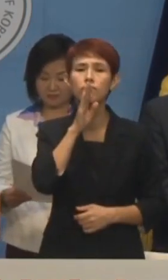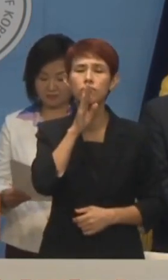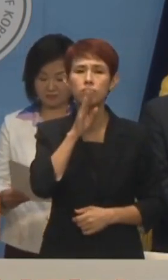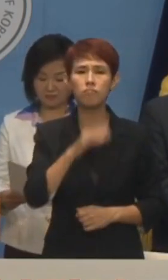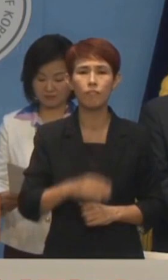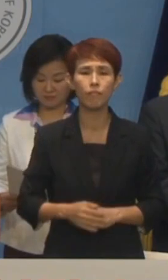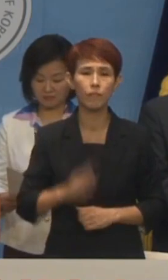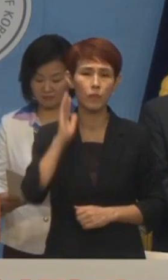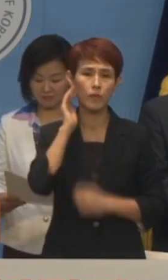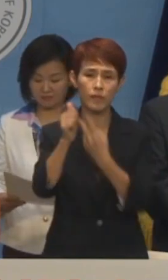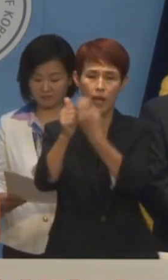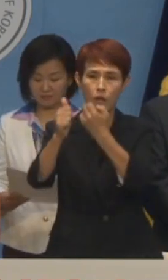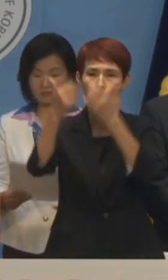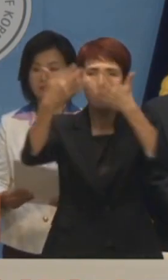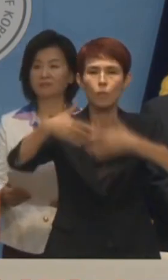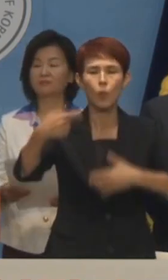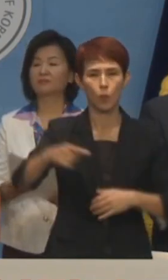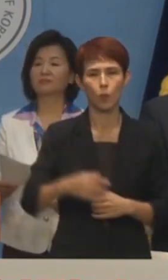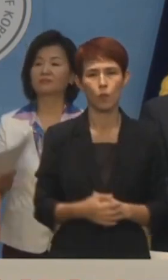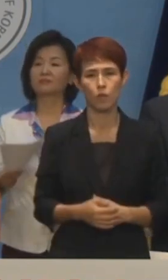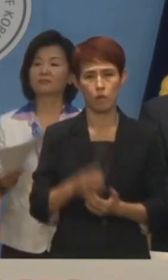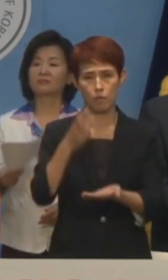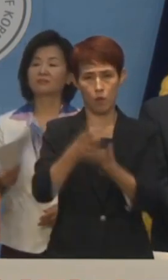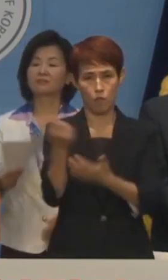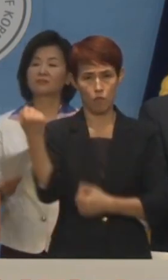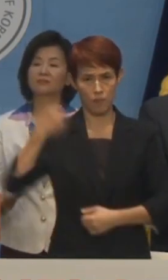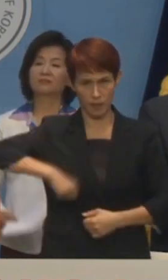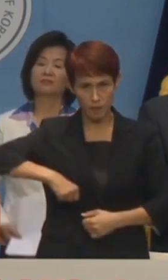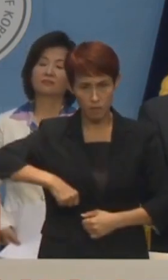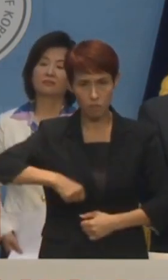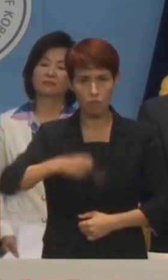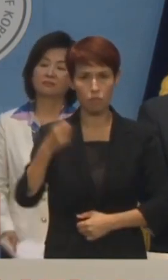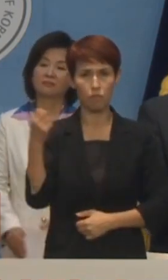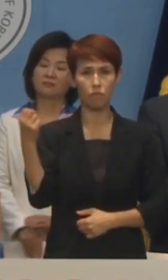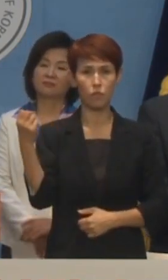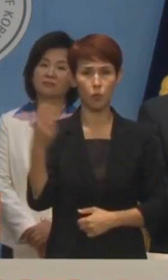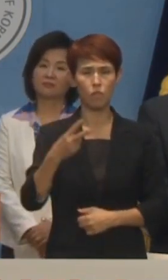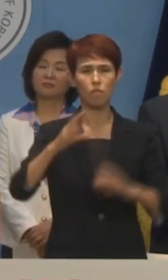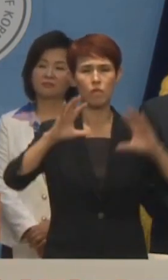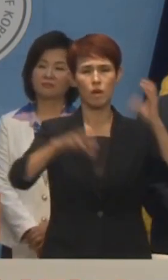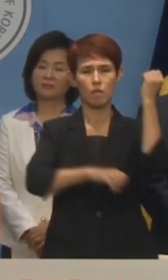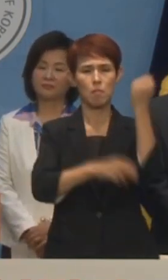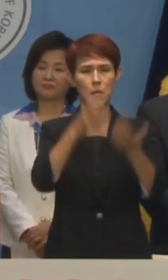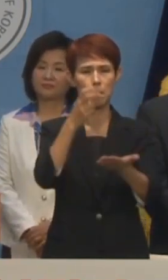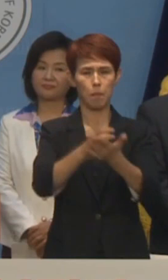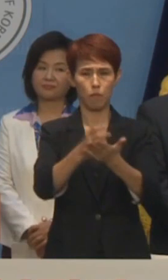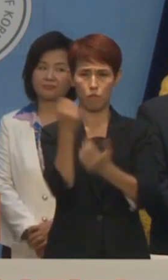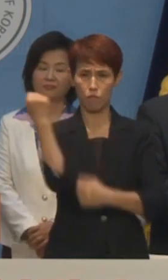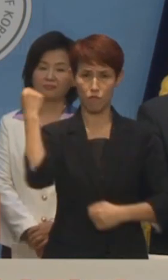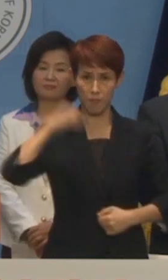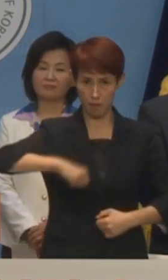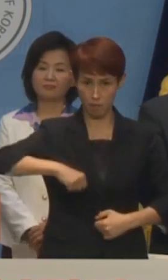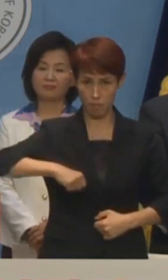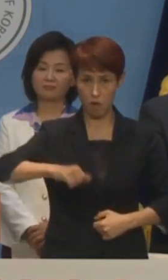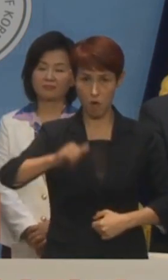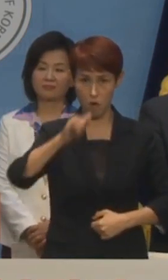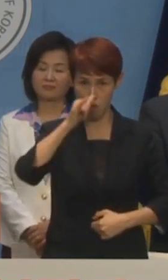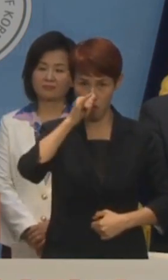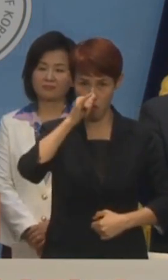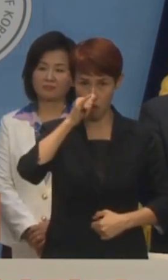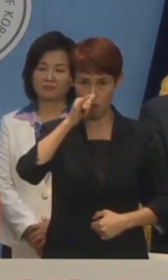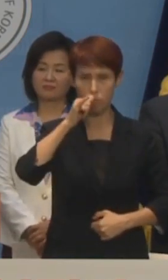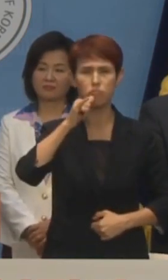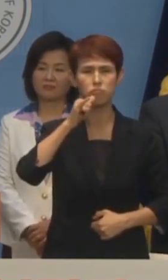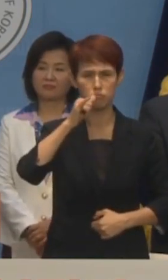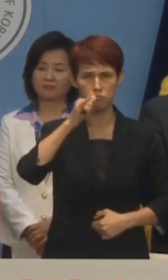탄핵의 요건이 무엇입니까? 법률을 위반한 것을 넘어서 헌법 정신을 위반하는 윤석열